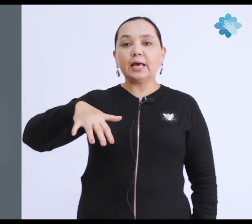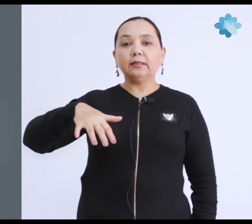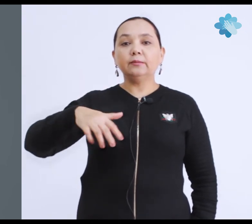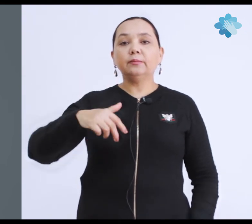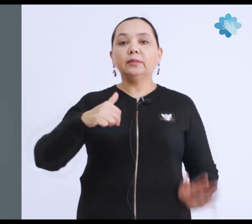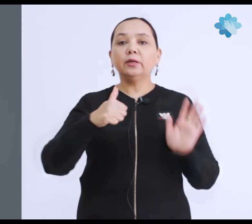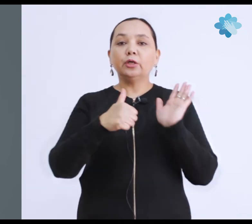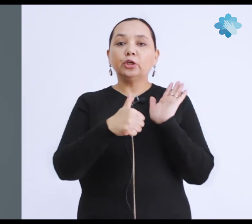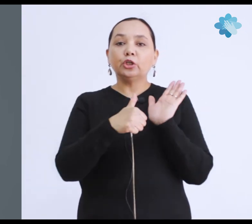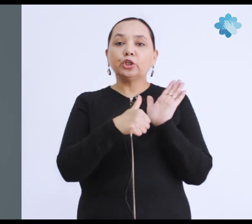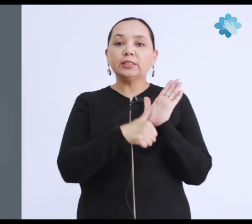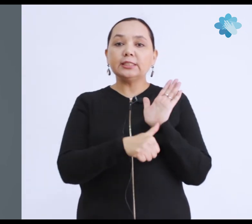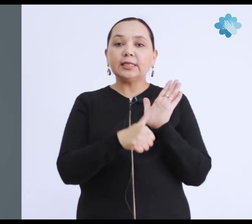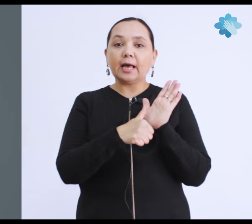пятьдесят, шестьдесят,